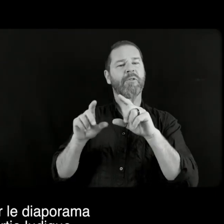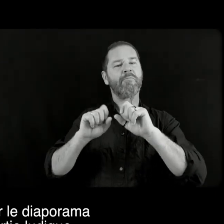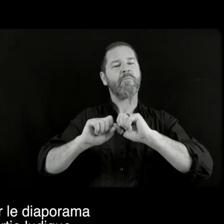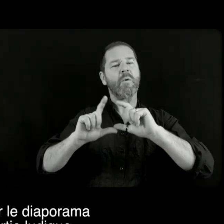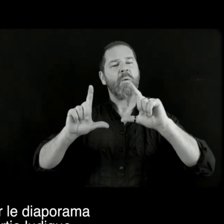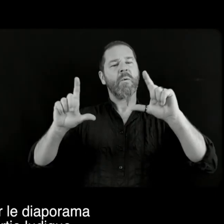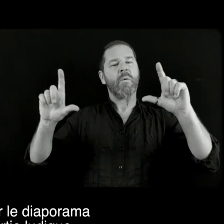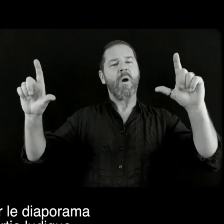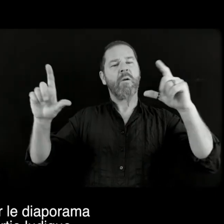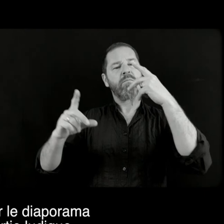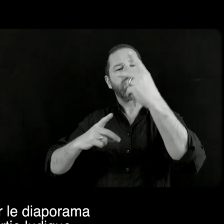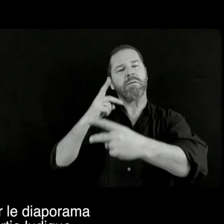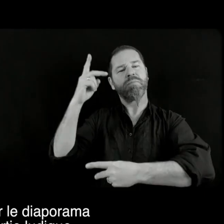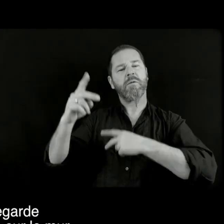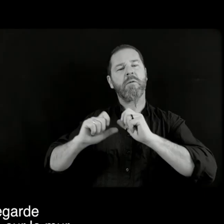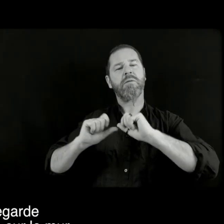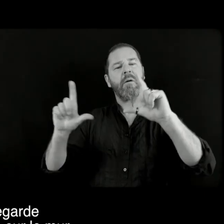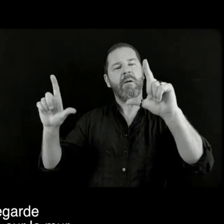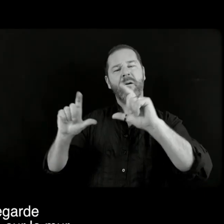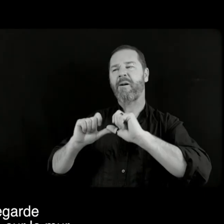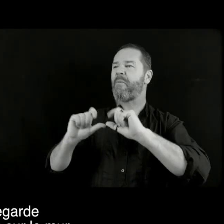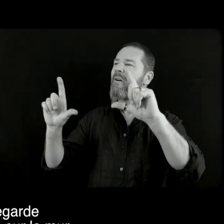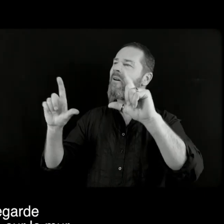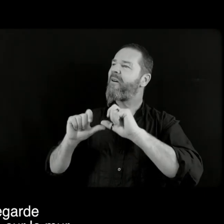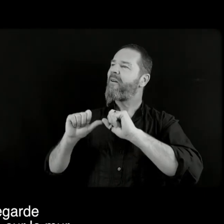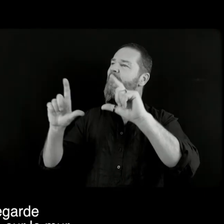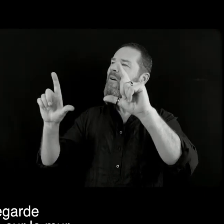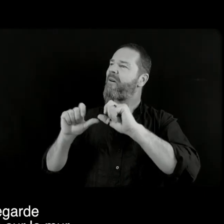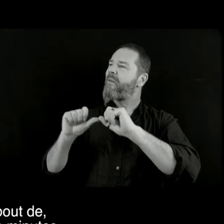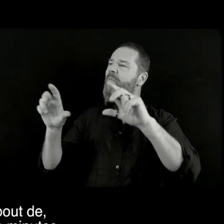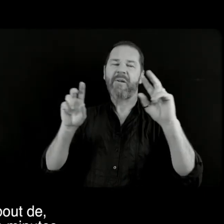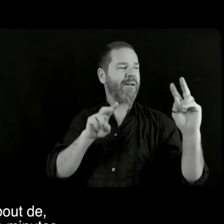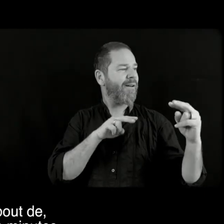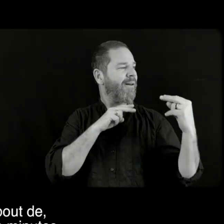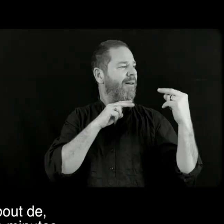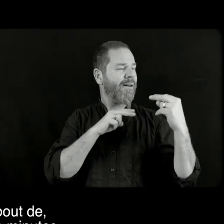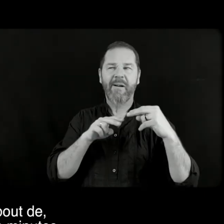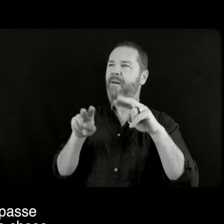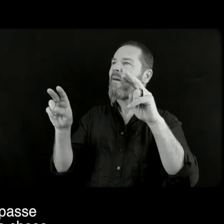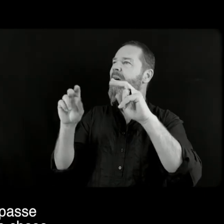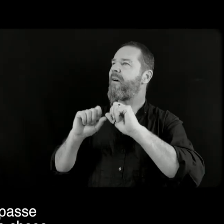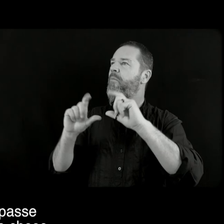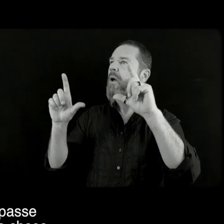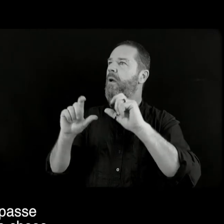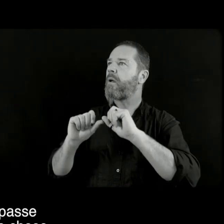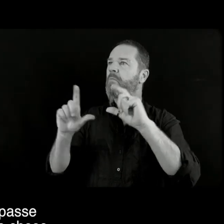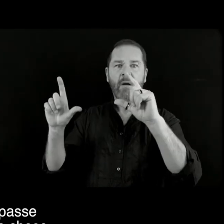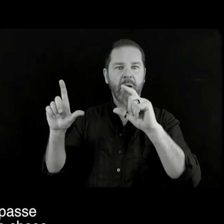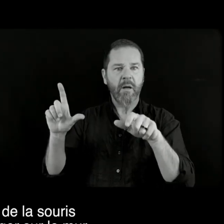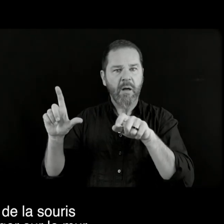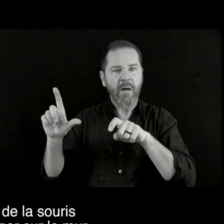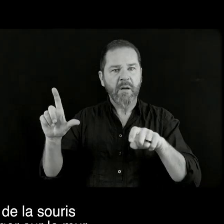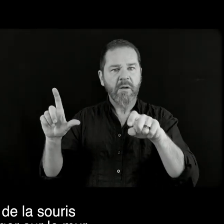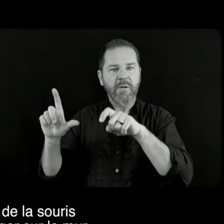diaporama de cette sortie ludique. On regarde les images sur le mur. Et au bout de quelques minutes, il se passe quelque